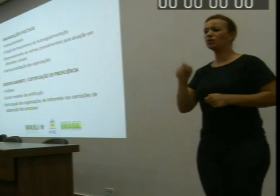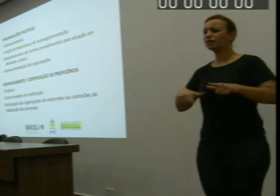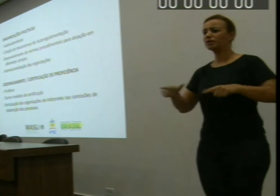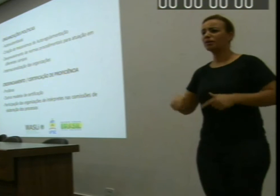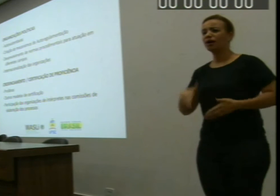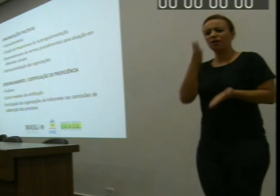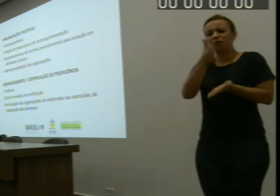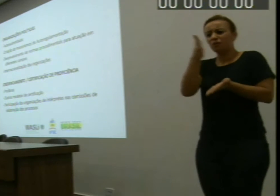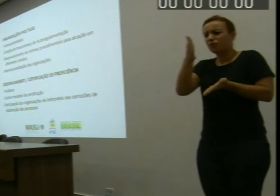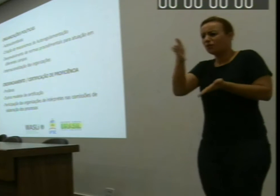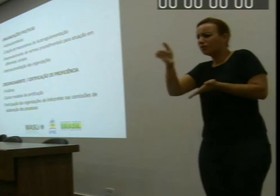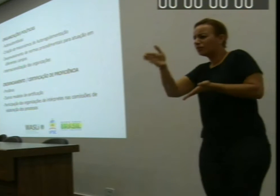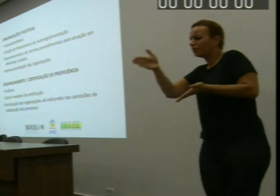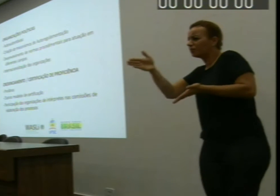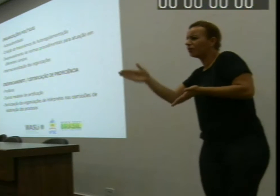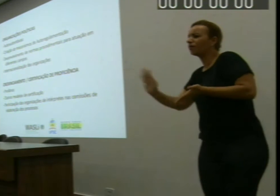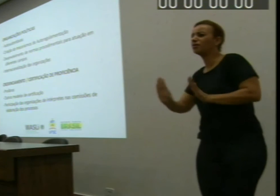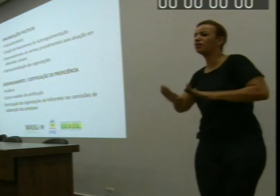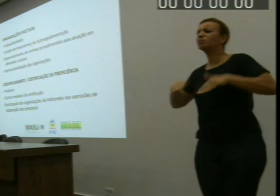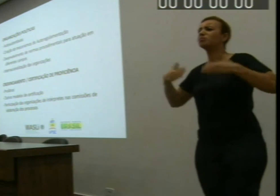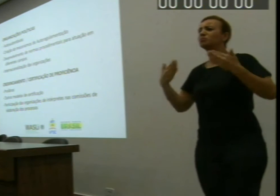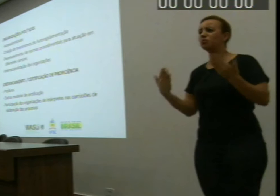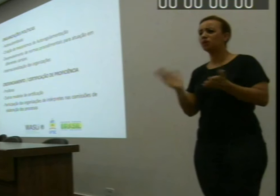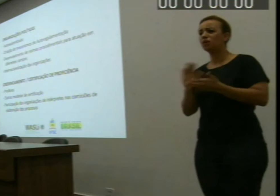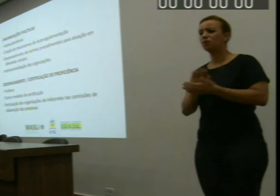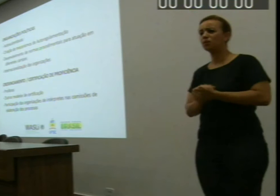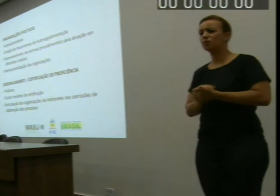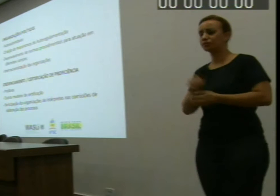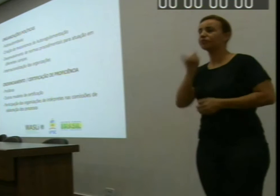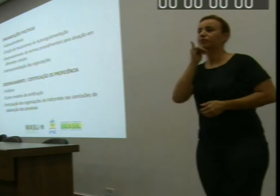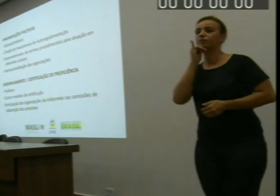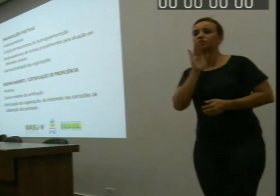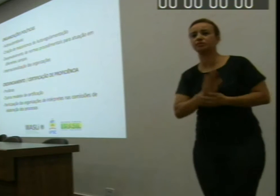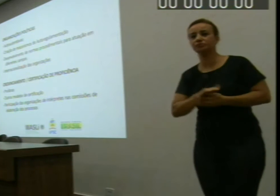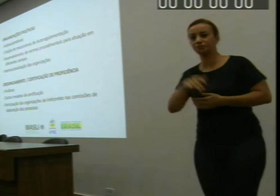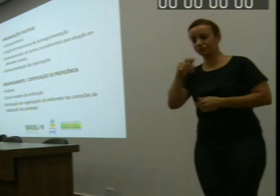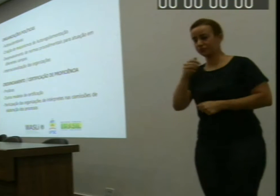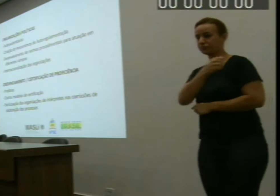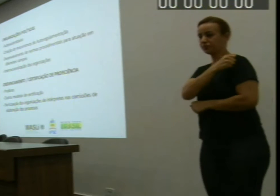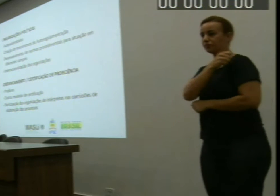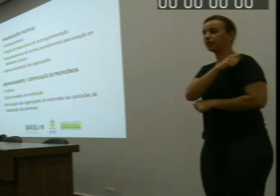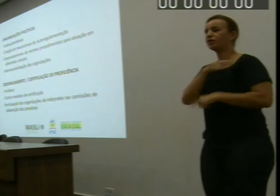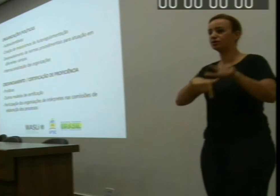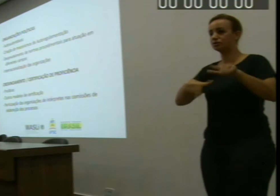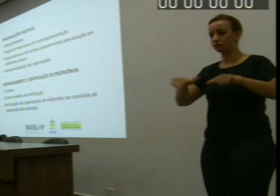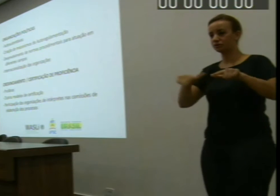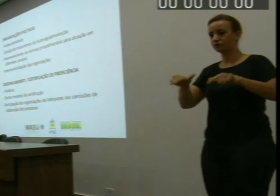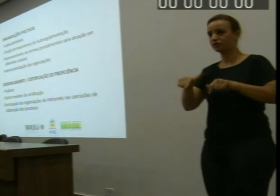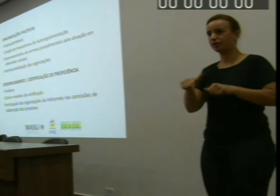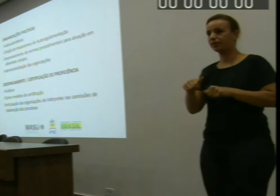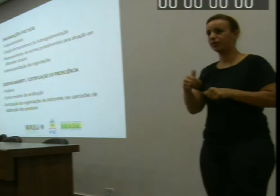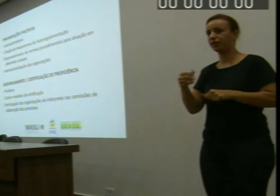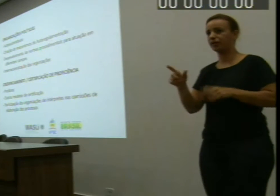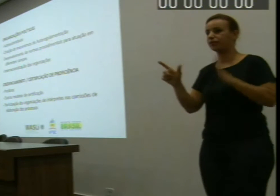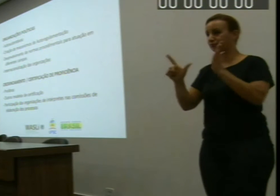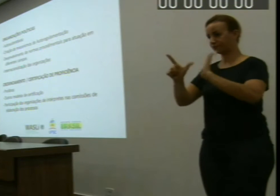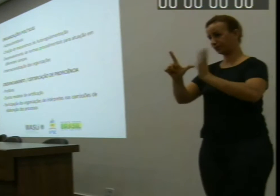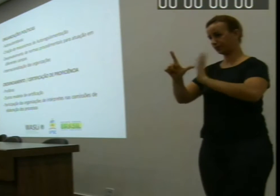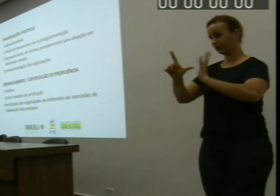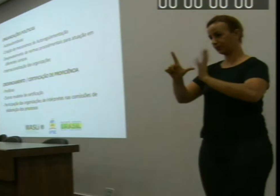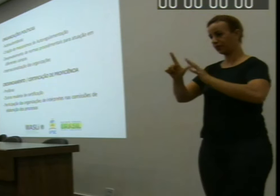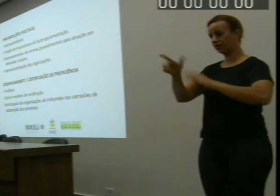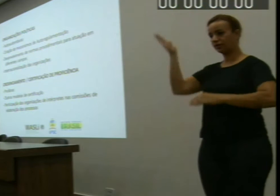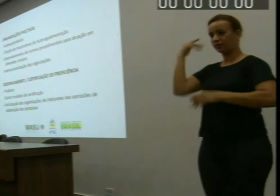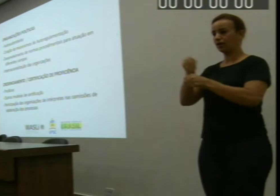desses Campos se uma pessoa um a a por exemplo tem os os alunos que trabalharam né conosco no letras libras se formaram letras